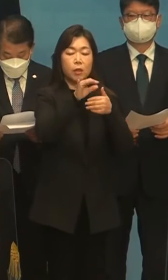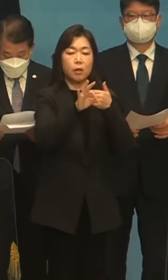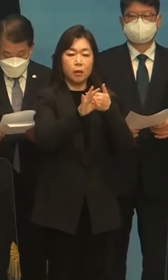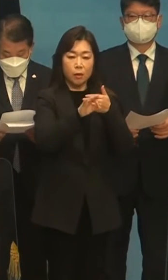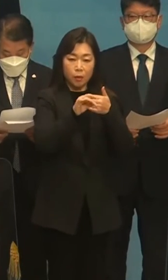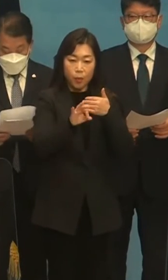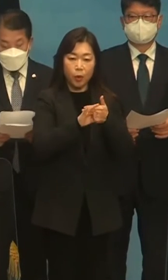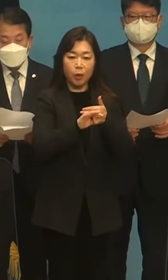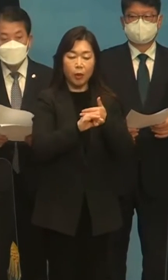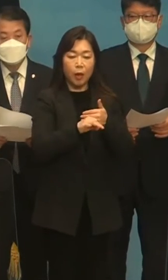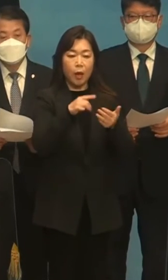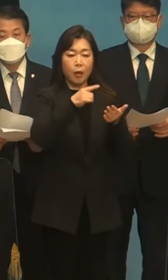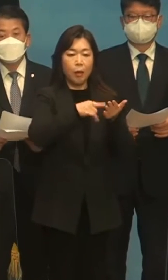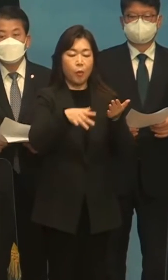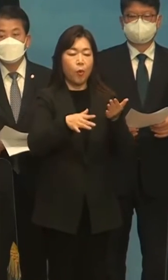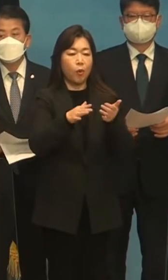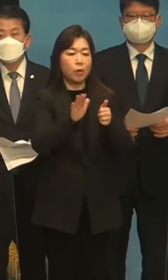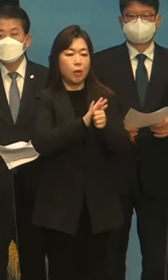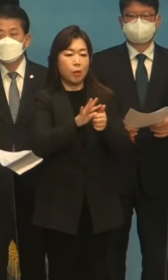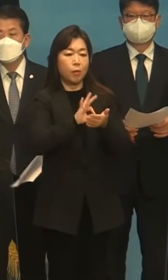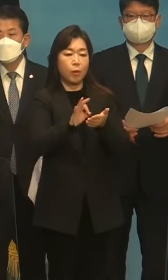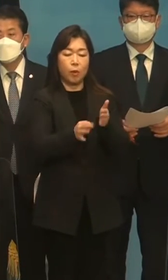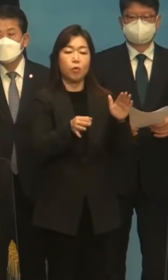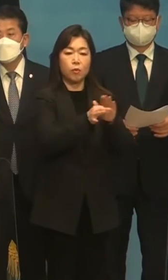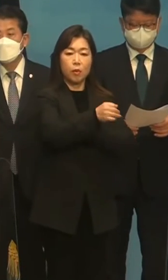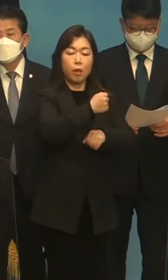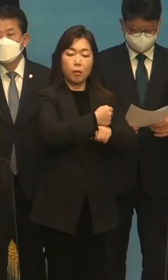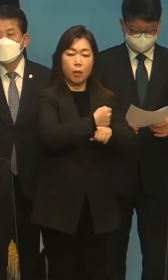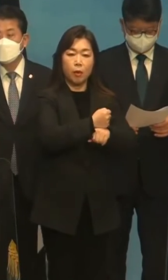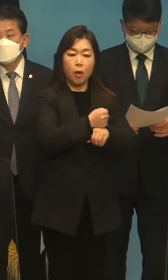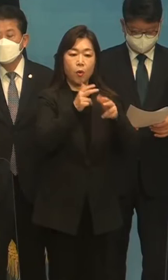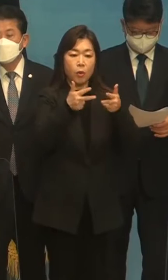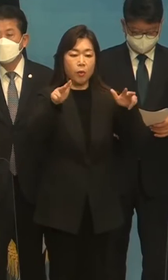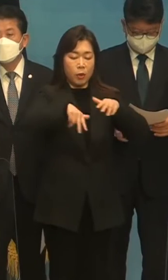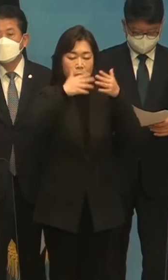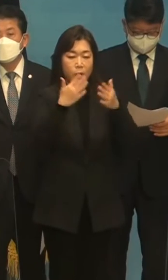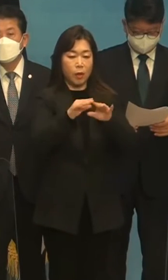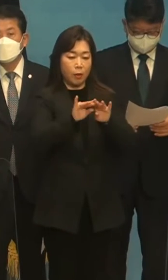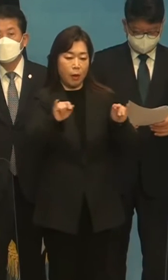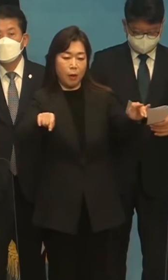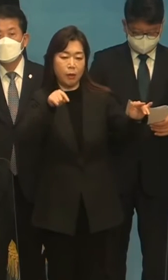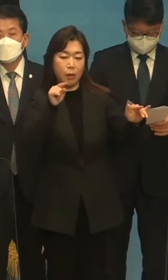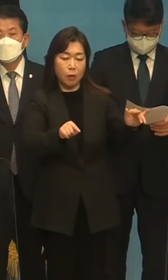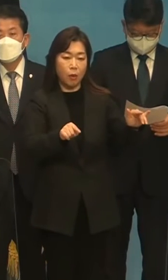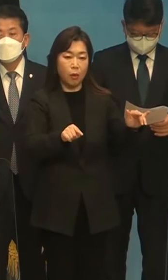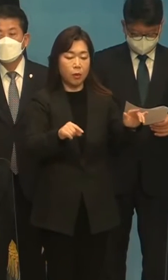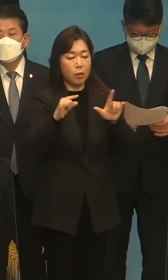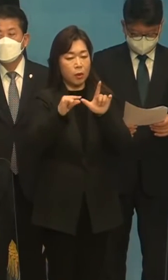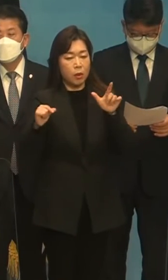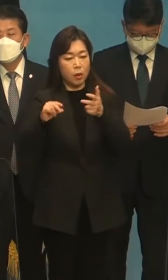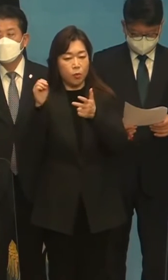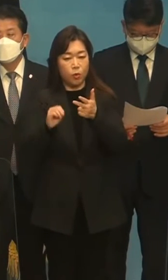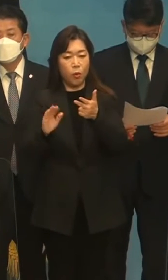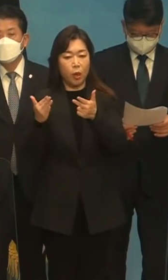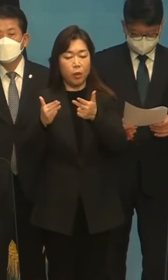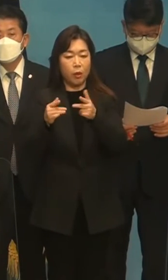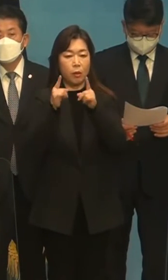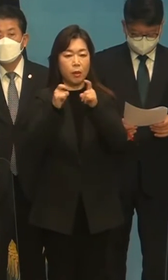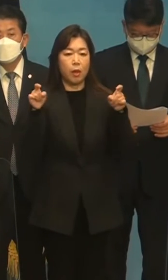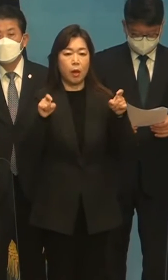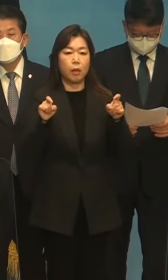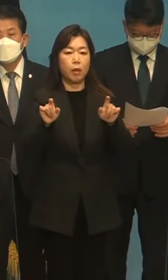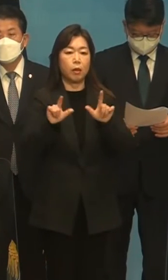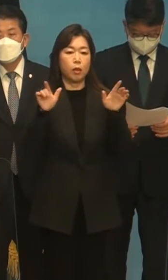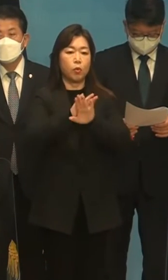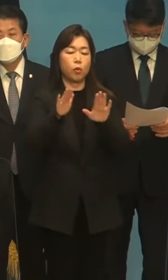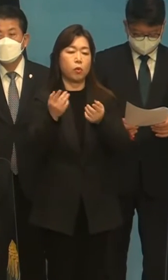서비스 지불제 계약을 추진한다. 아울러 국립공원 전체 면적의 7%를 차지하는 사찰림의